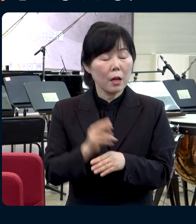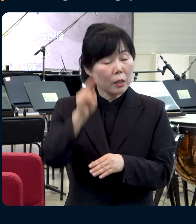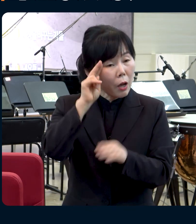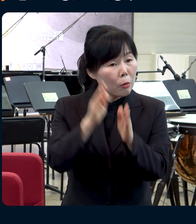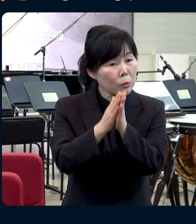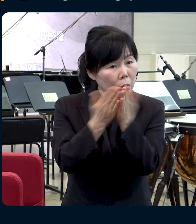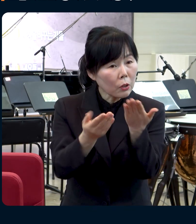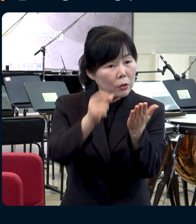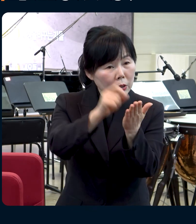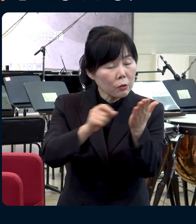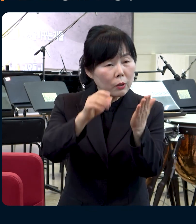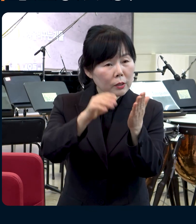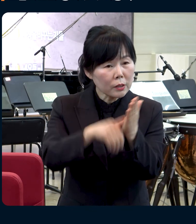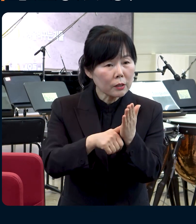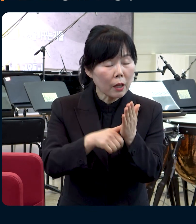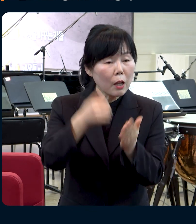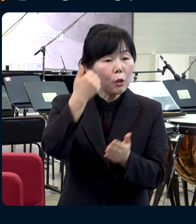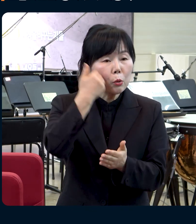받은 분들은